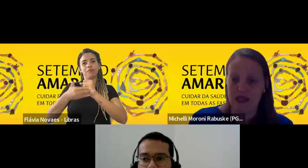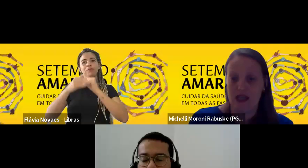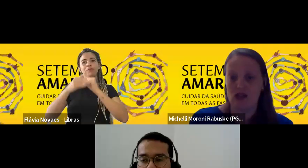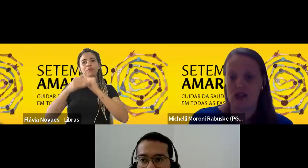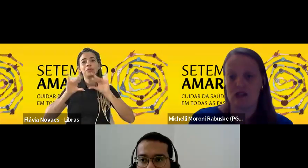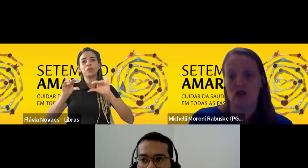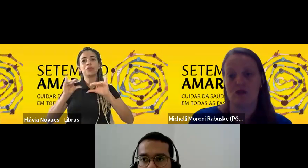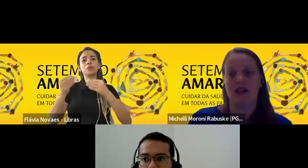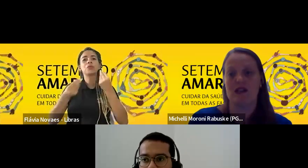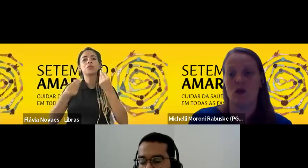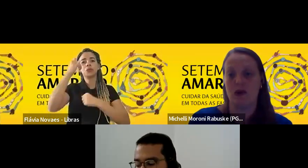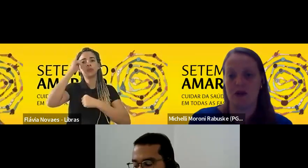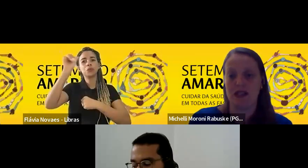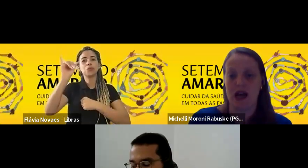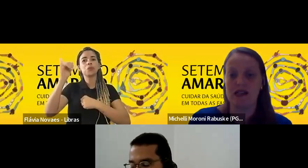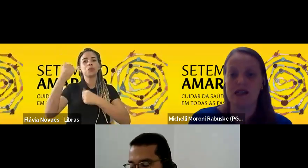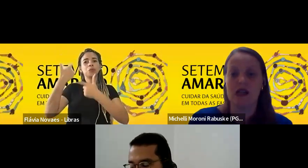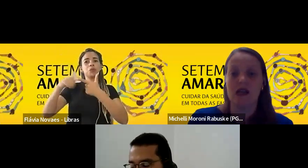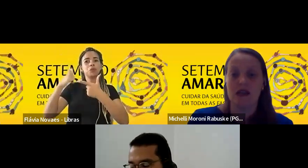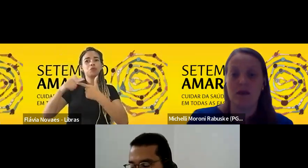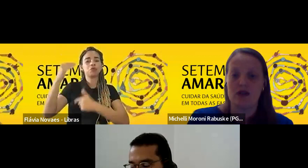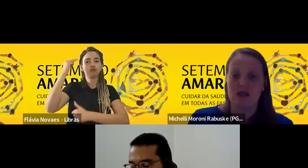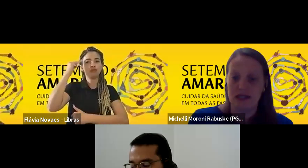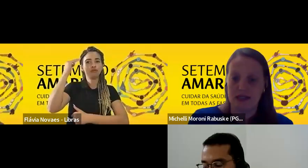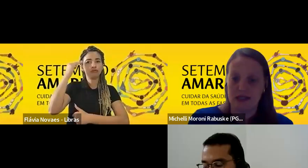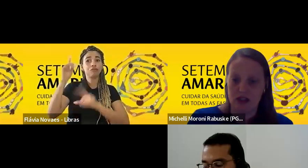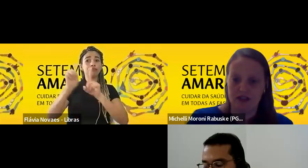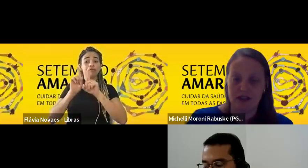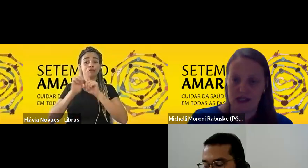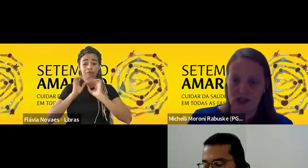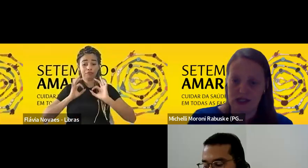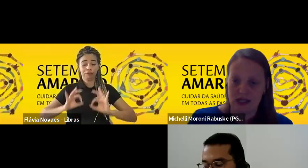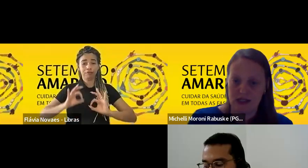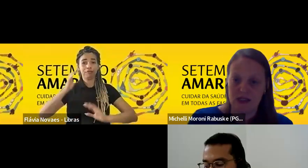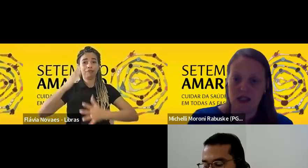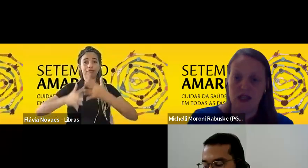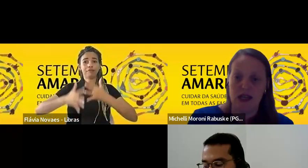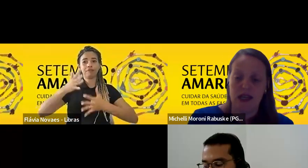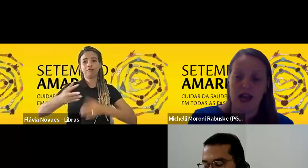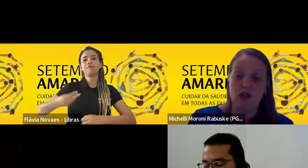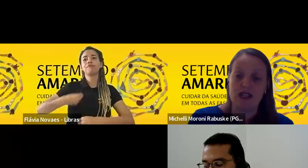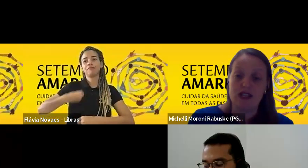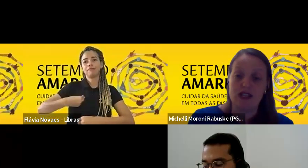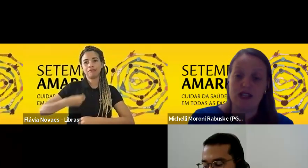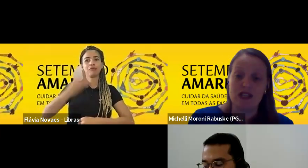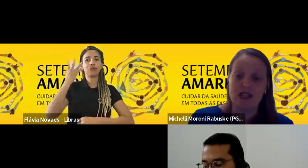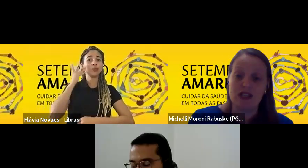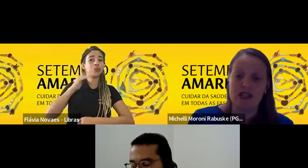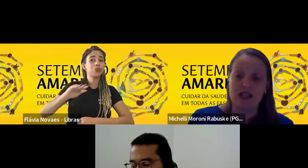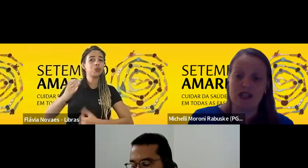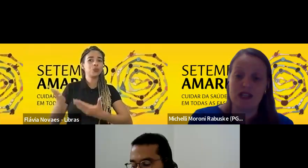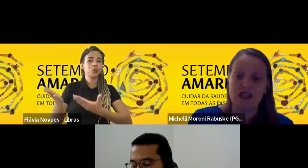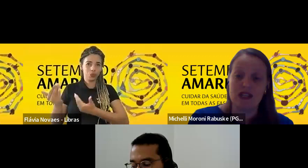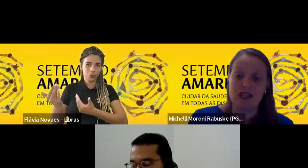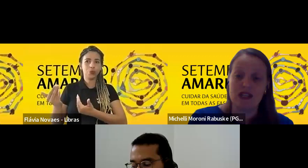tratamento especializado dos transtornos mentais e comportamentais que possam ter início na infância e na adolescência. Adolescência e a